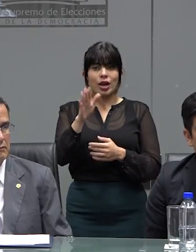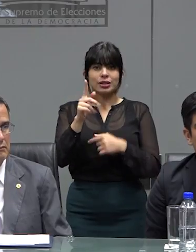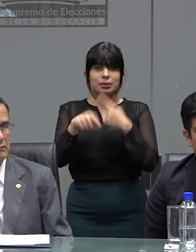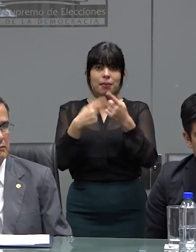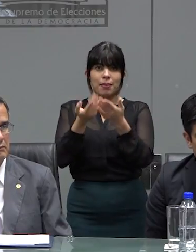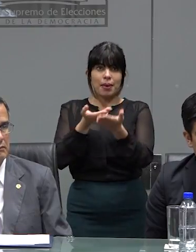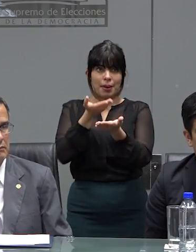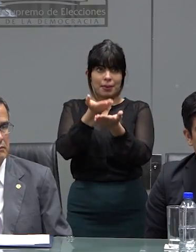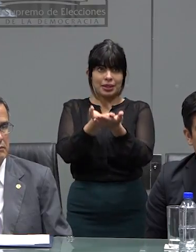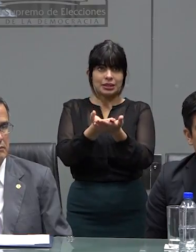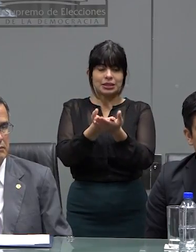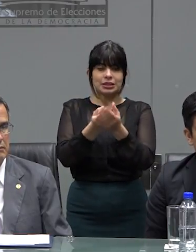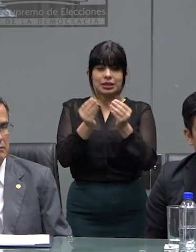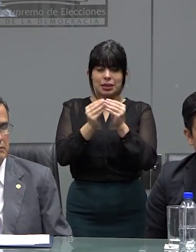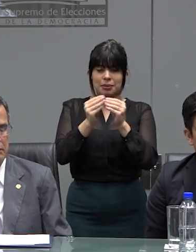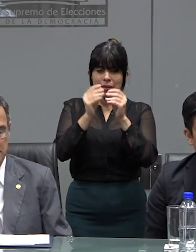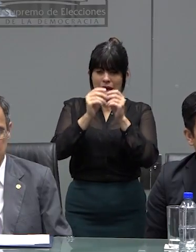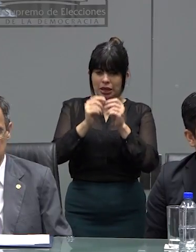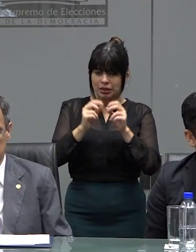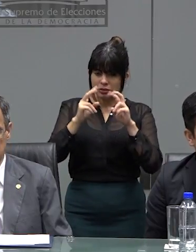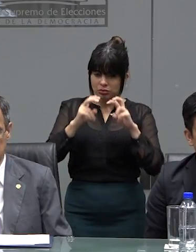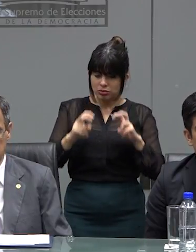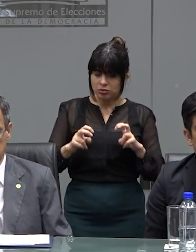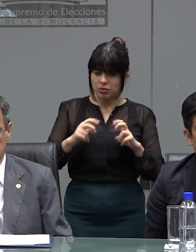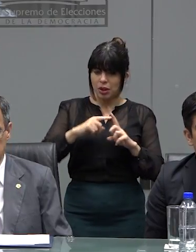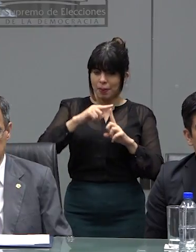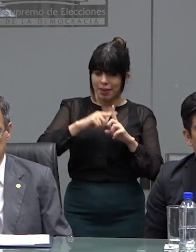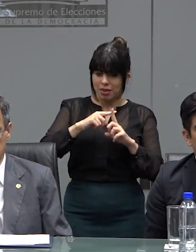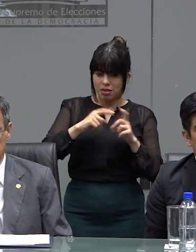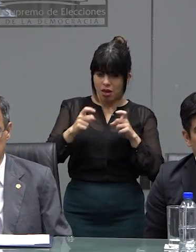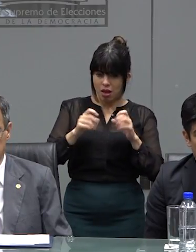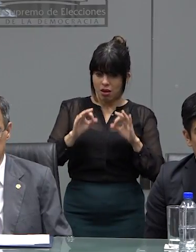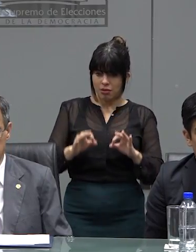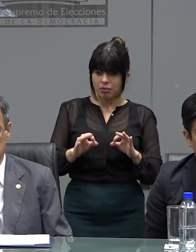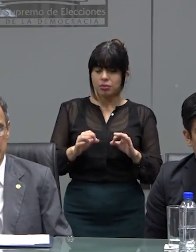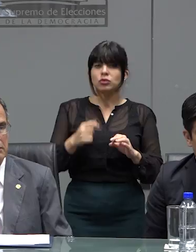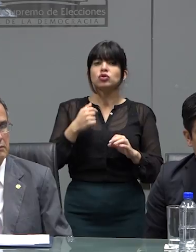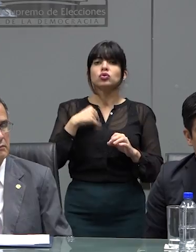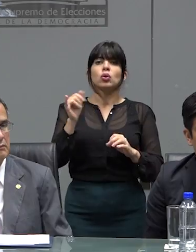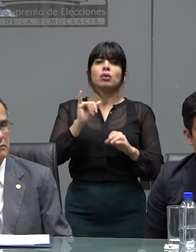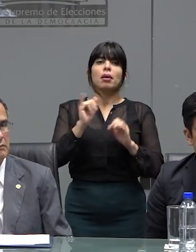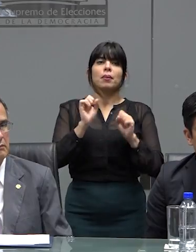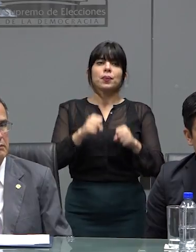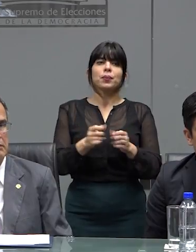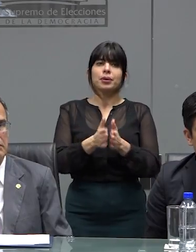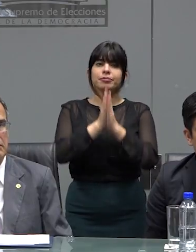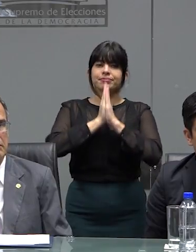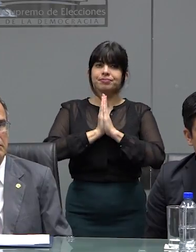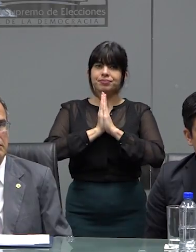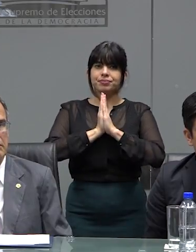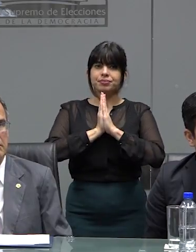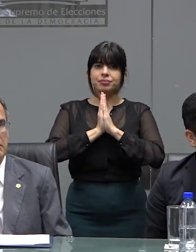manera juiciosa, comedida, pediría que